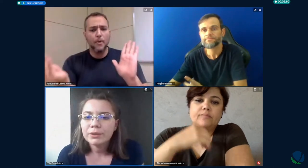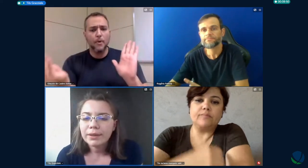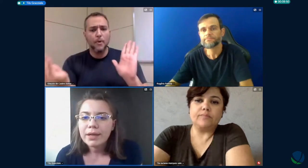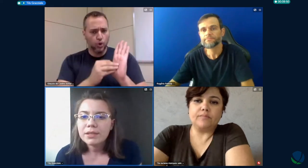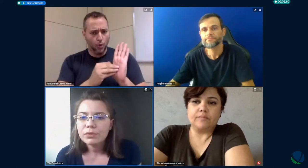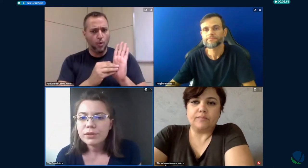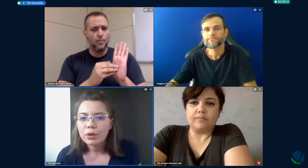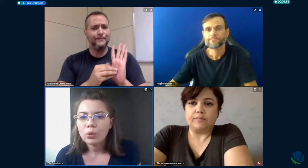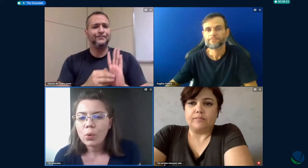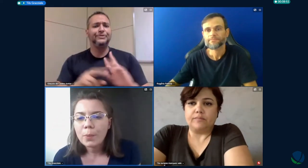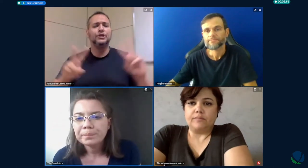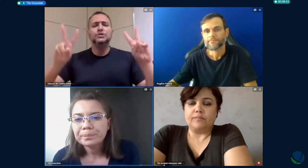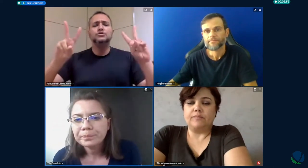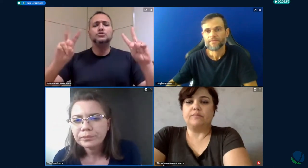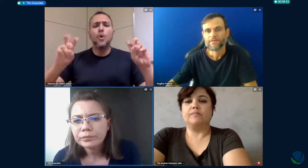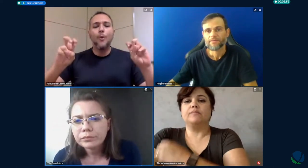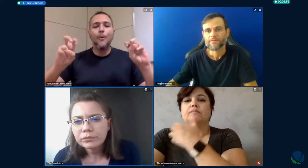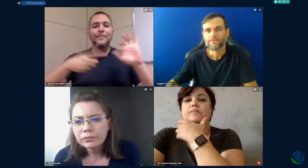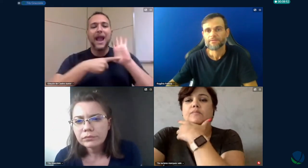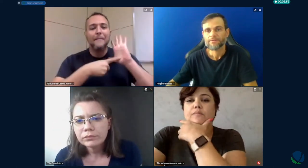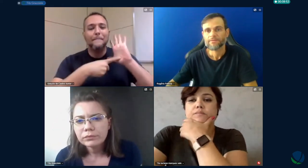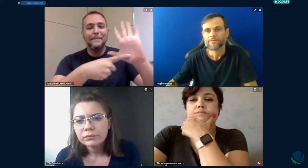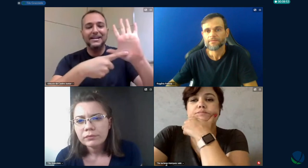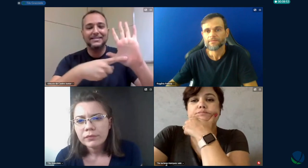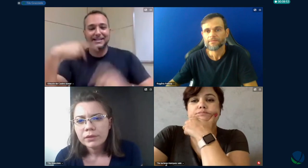Na página 113, você colocou